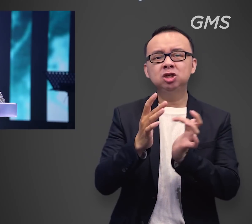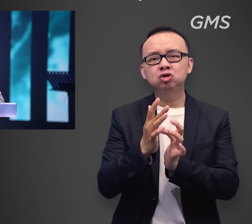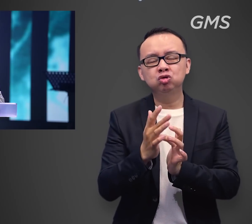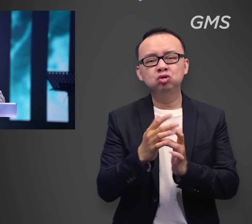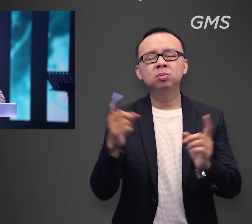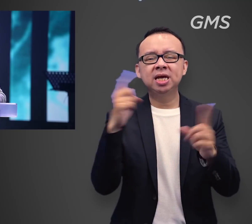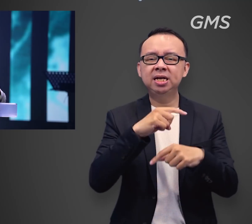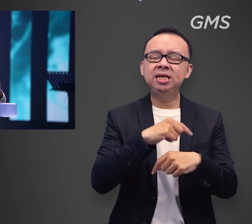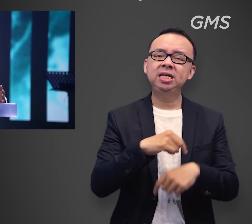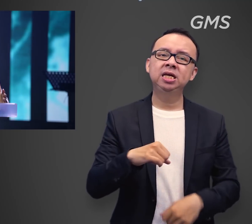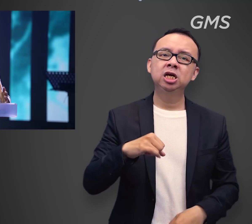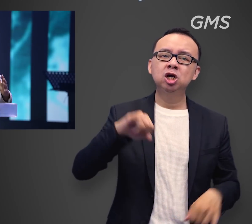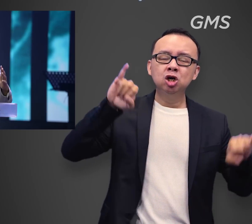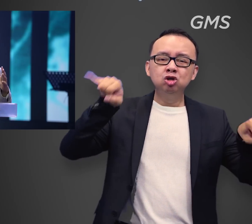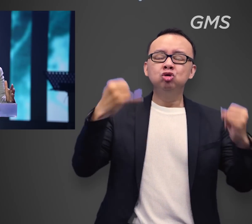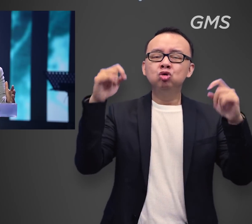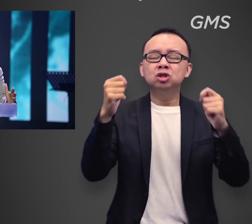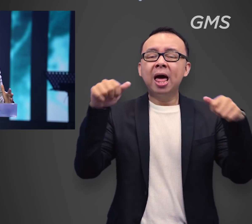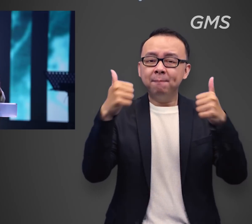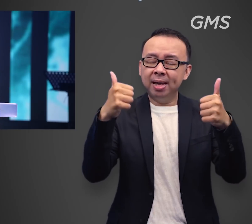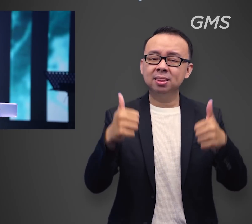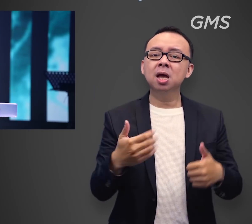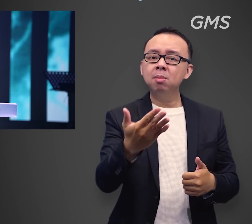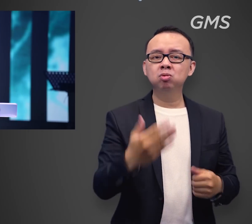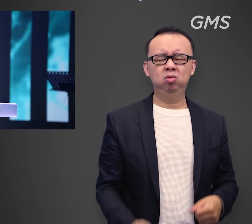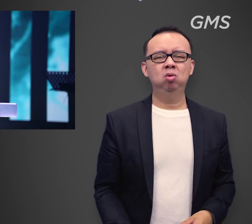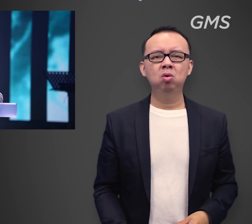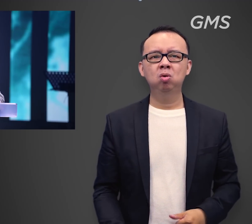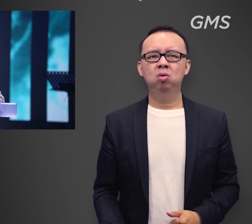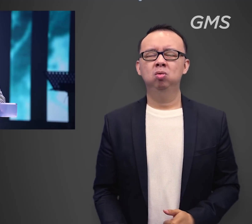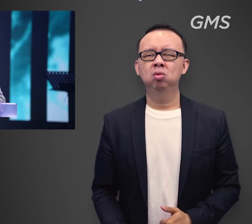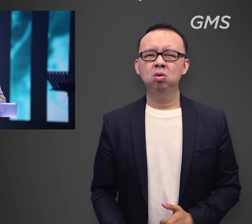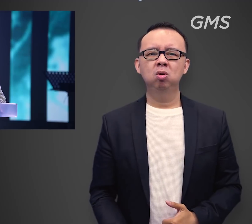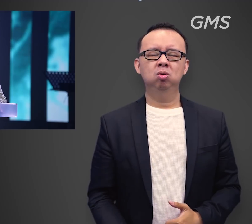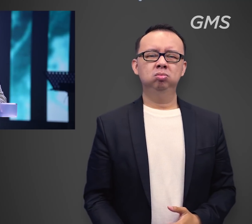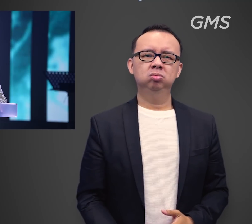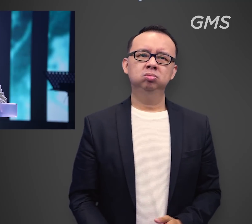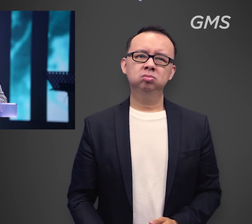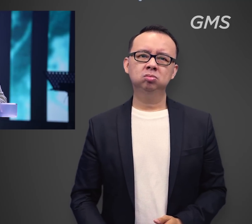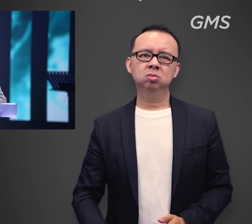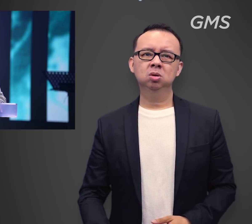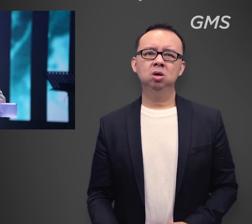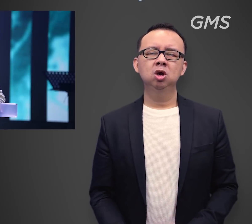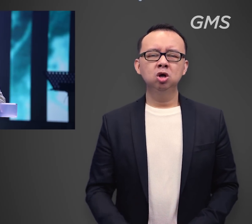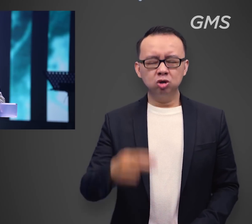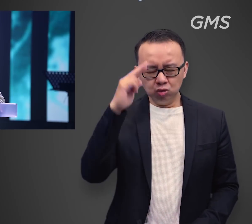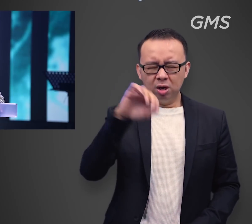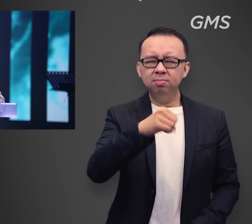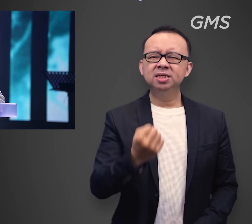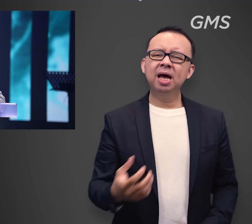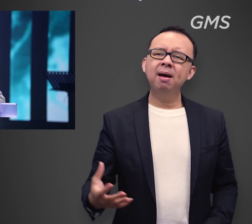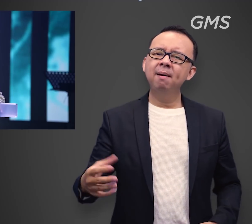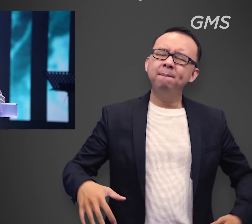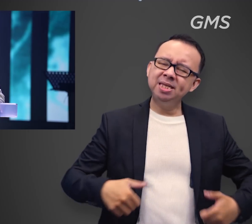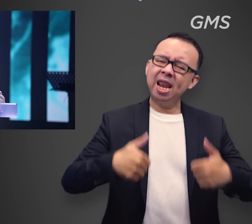Anda. Untuk Anda berpindah dari kehidupan yang gelap kepada terang yang ajaib. Sehingga Tuhan menyelamatkan hidupmu.